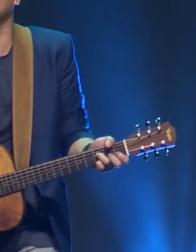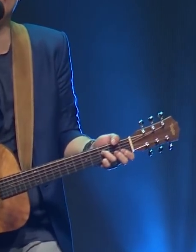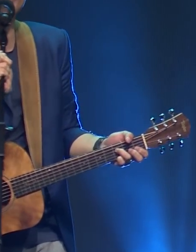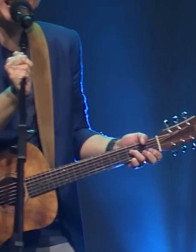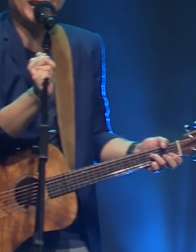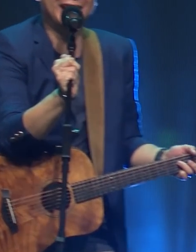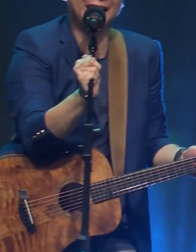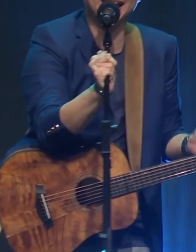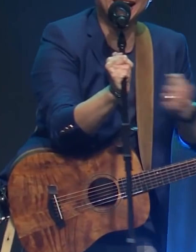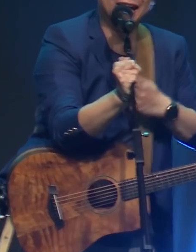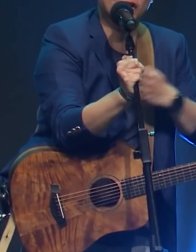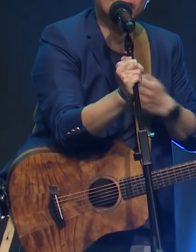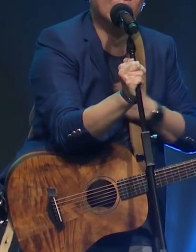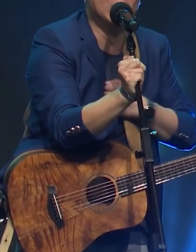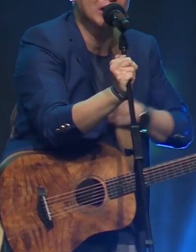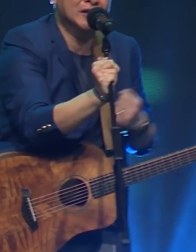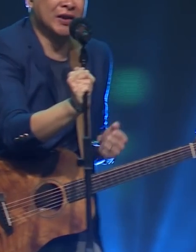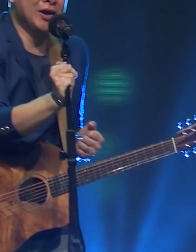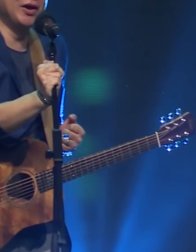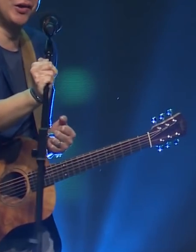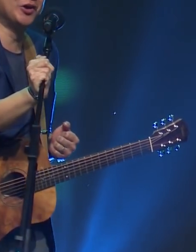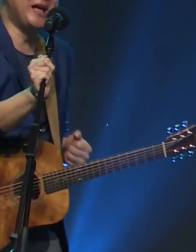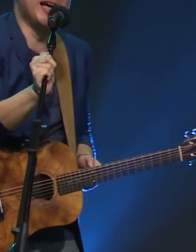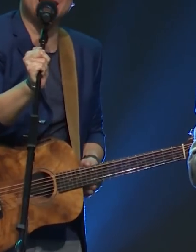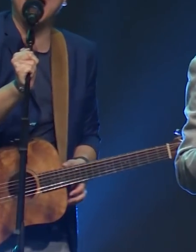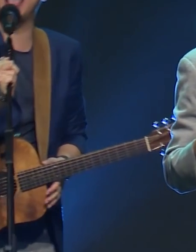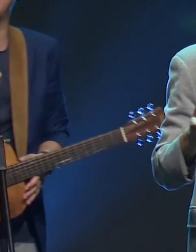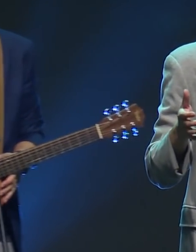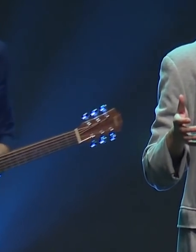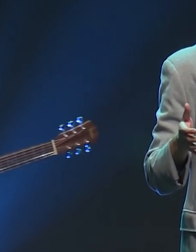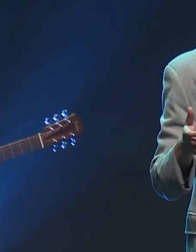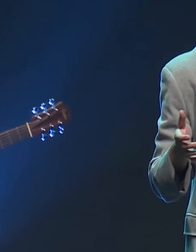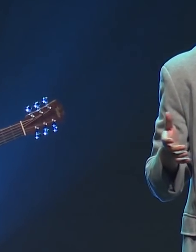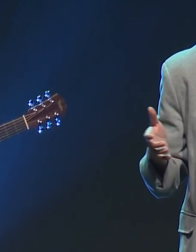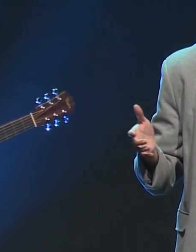bantu diriku untuk